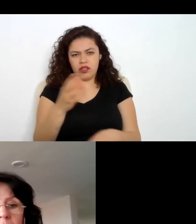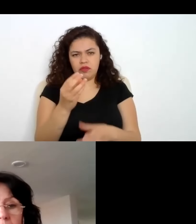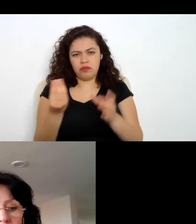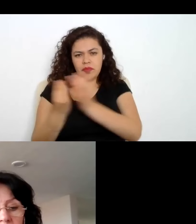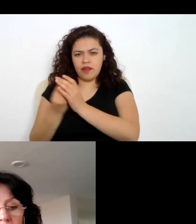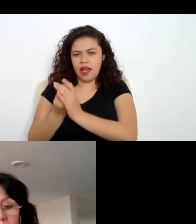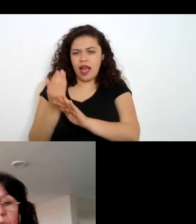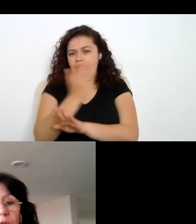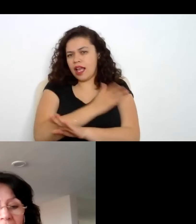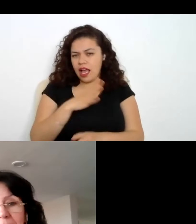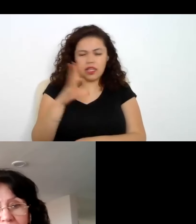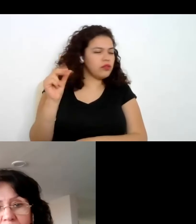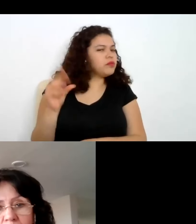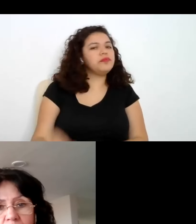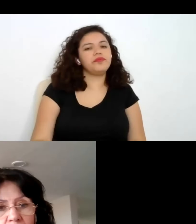¿no?